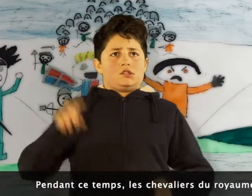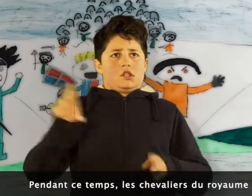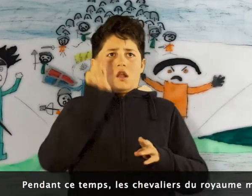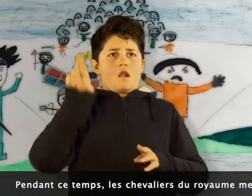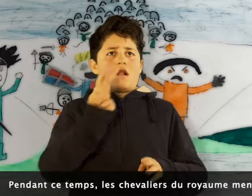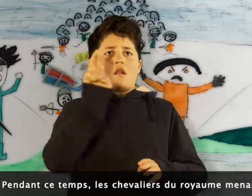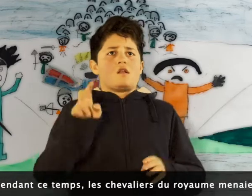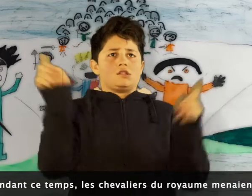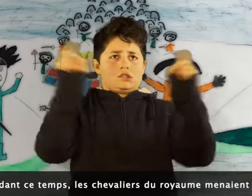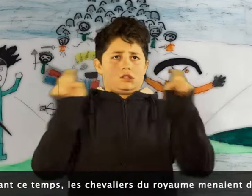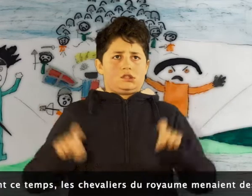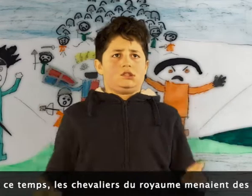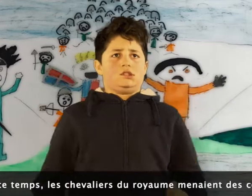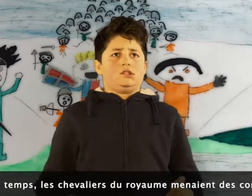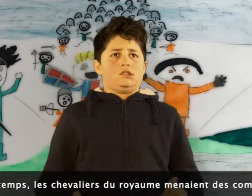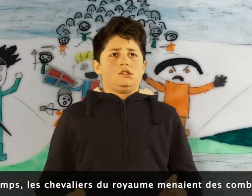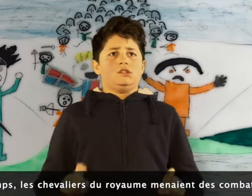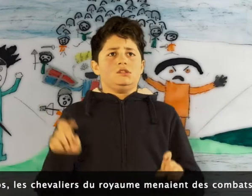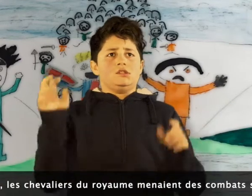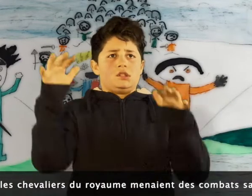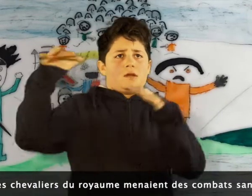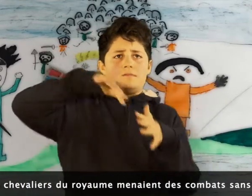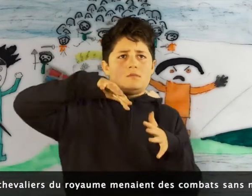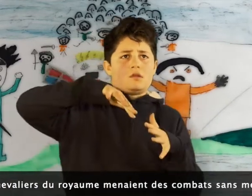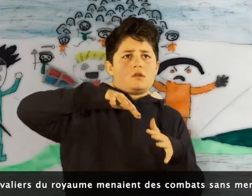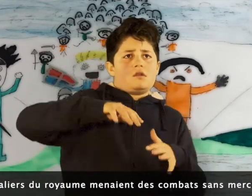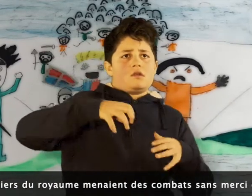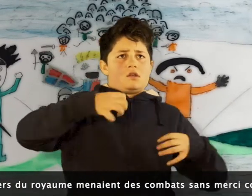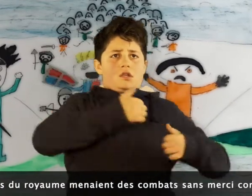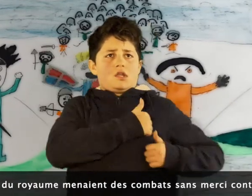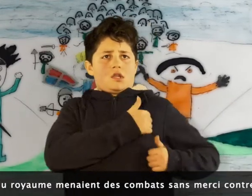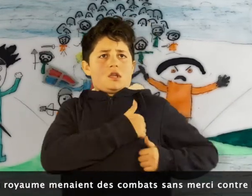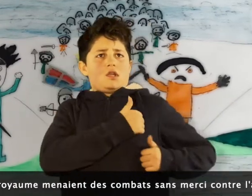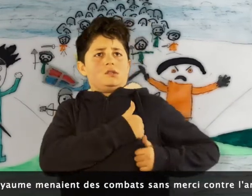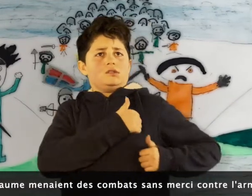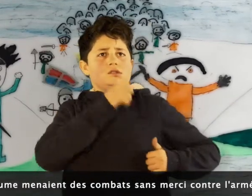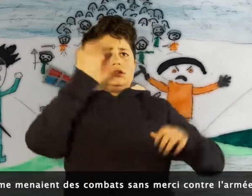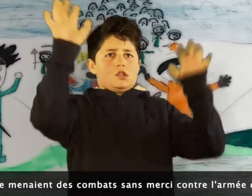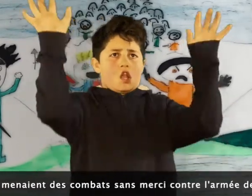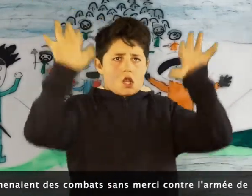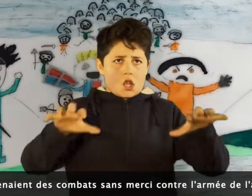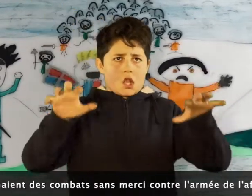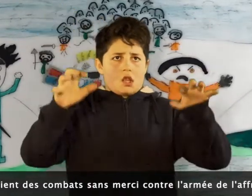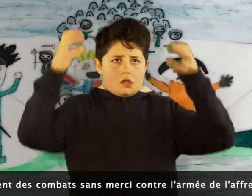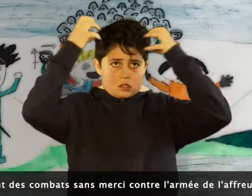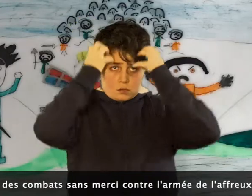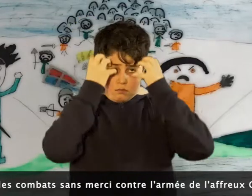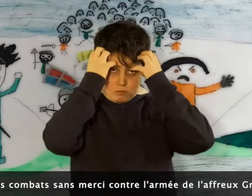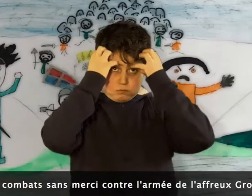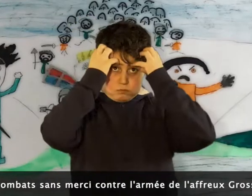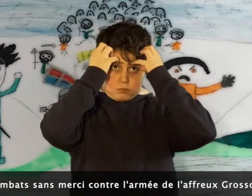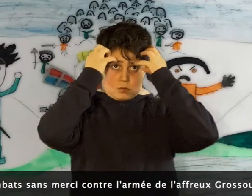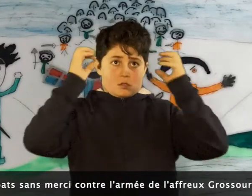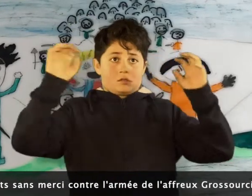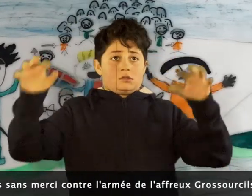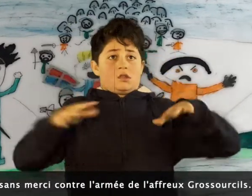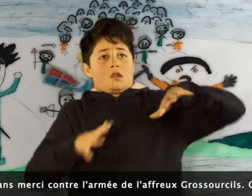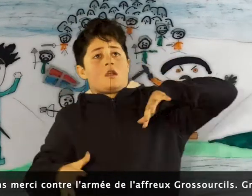Pendant ce temps, les chevaliers du royaume menaient des combats sans merci contre l'armée de l'affreux Gros Sourcil.